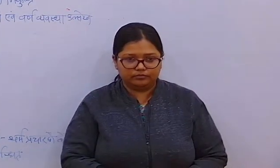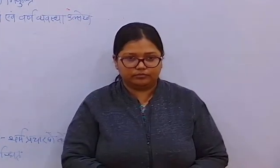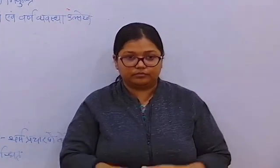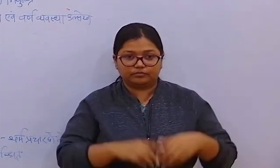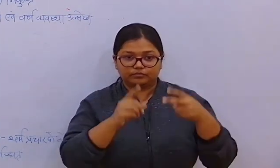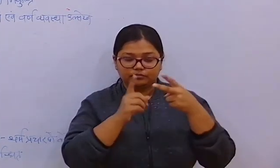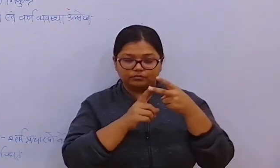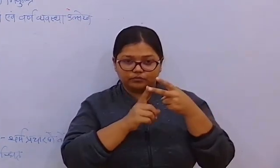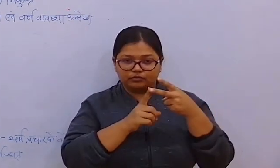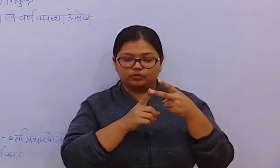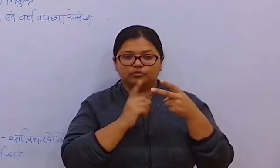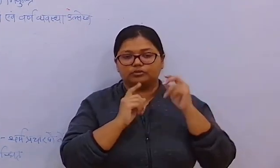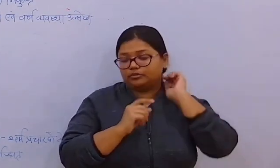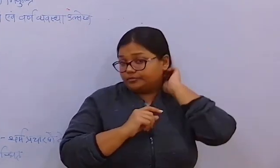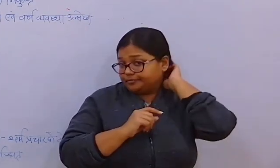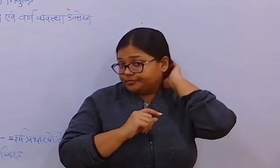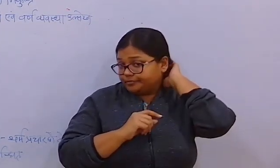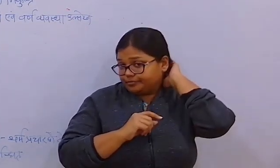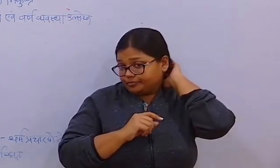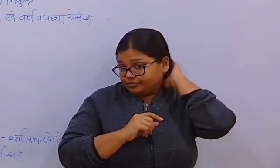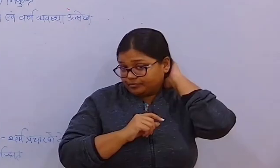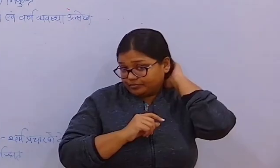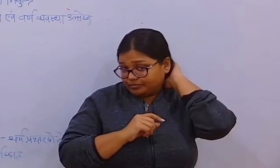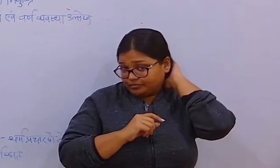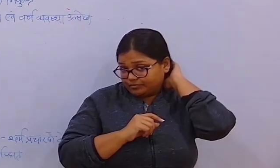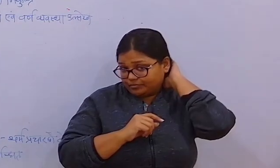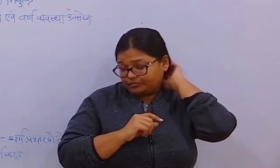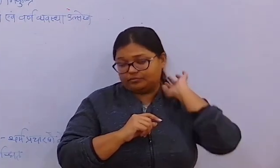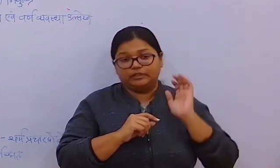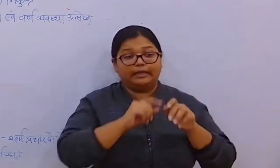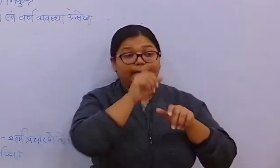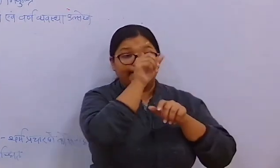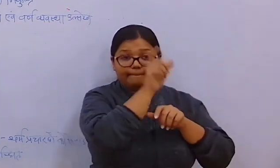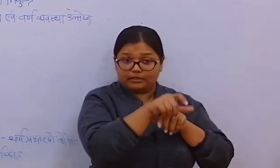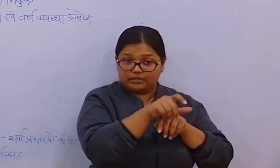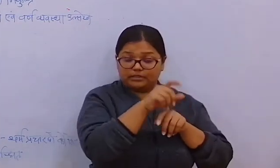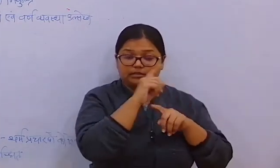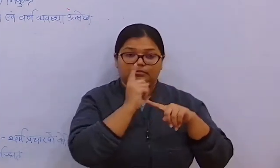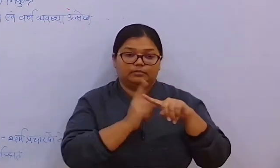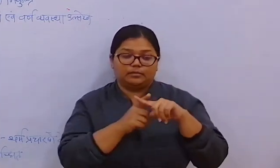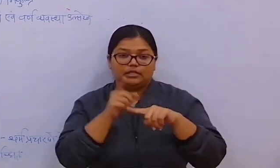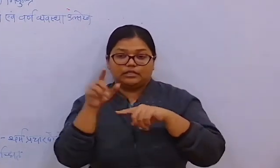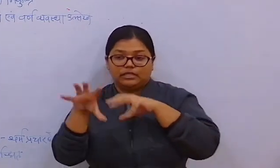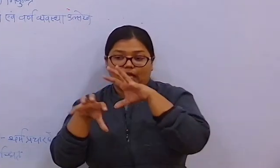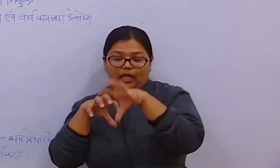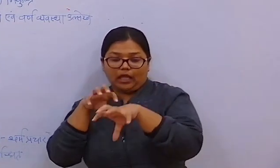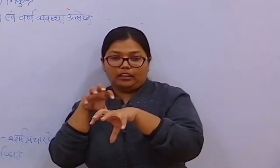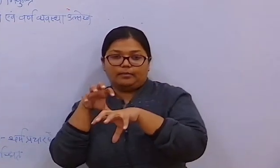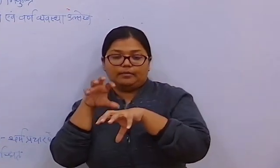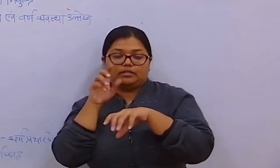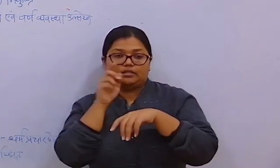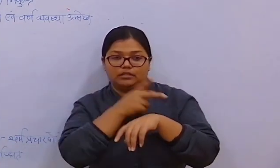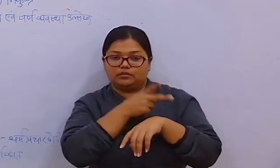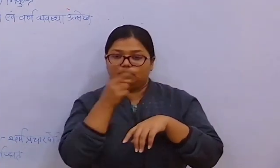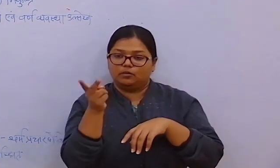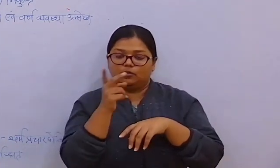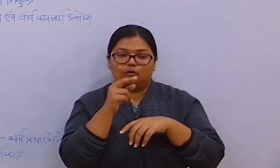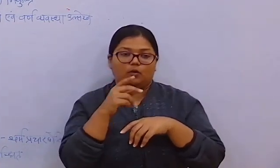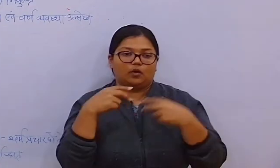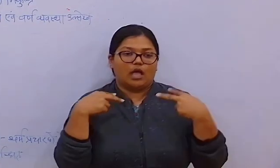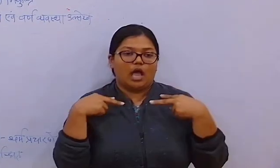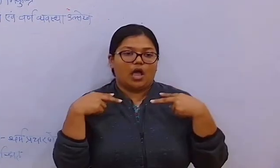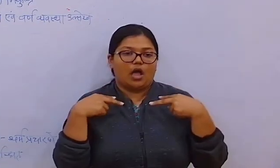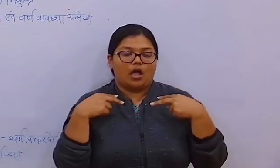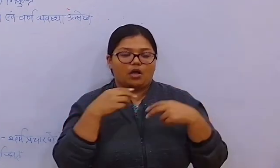लिए चिकित्सालयों की क्या करने की स्थापना करने की क्या दी गई है, यहाँ पे सलाह दी गई है। और साथ